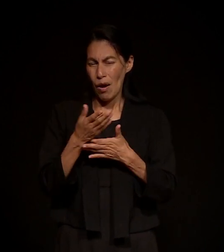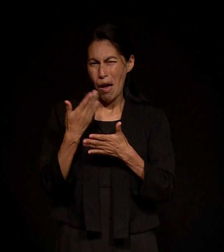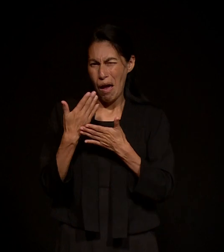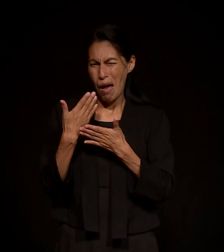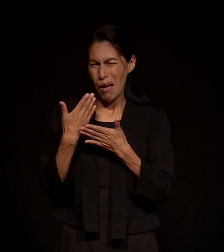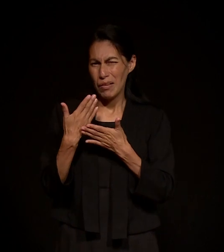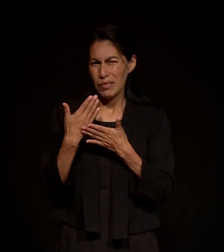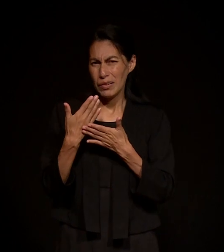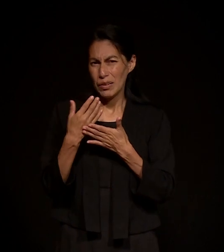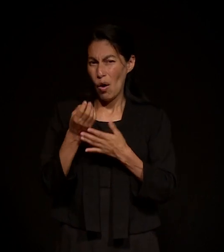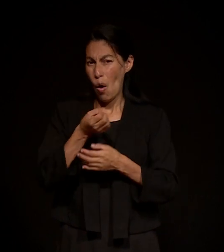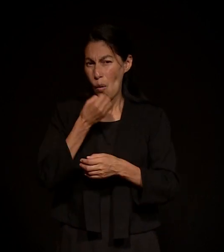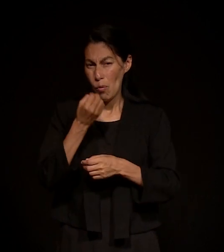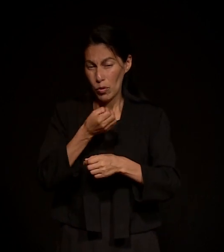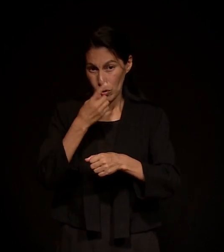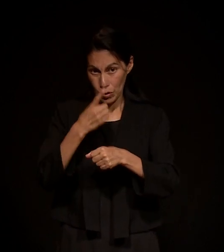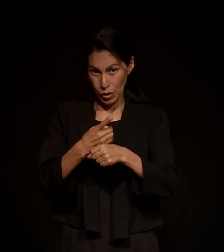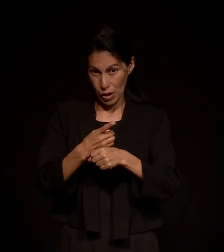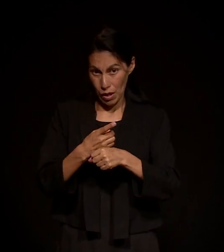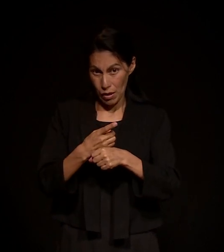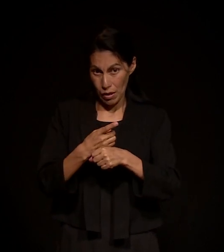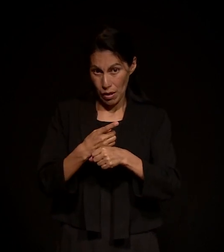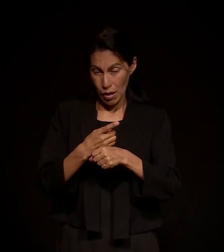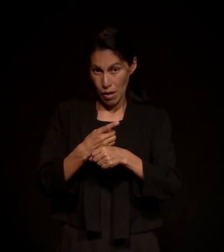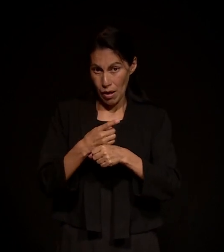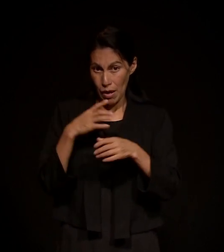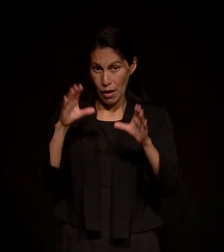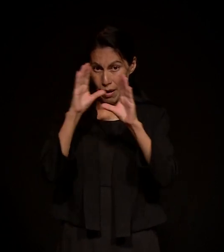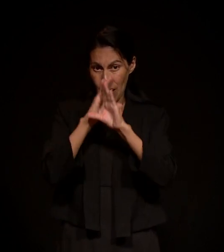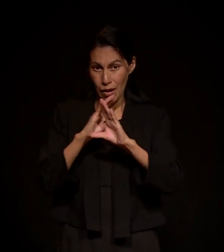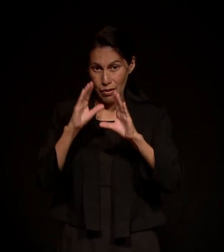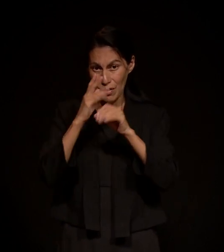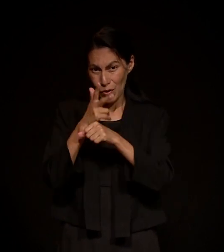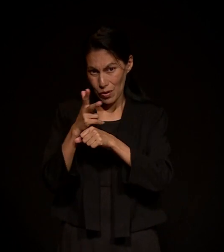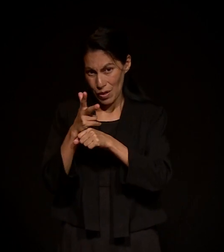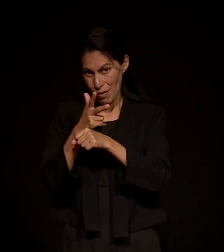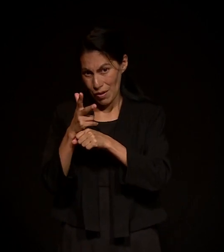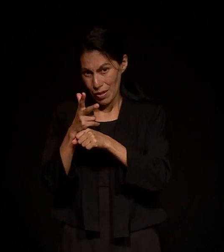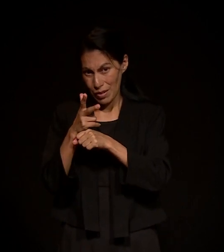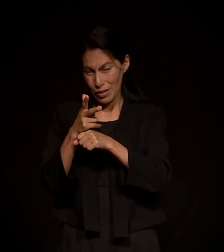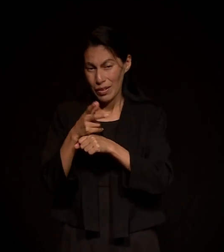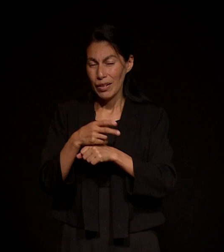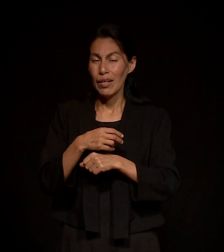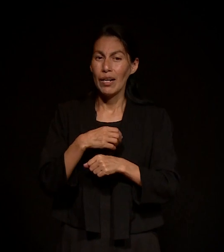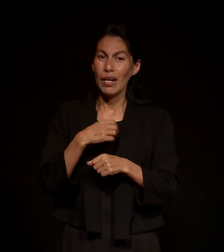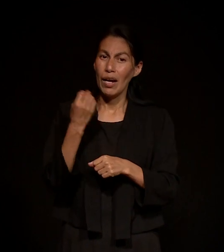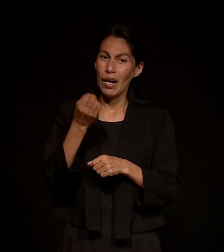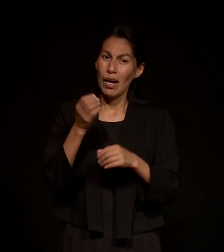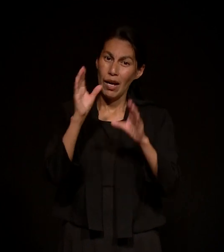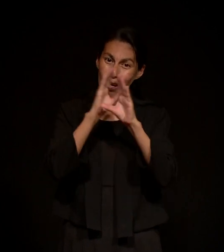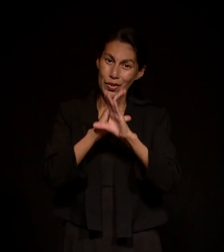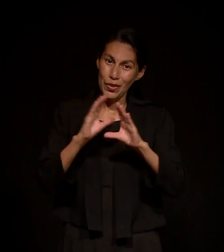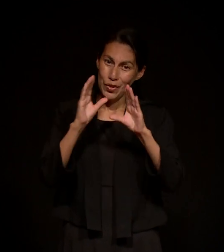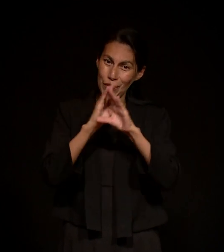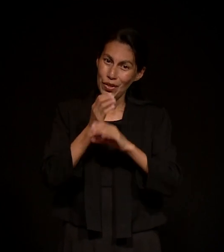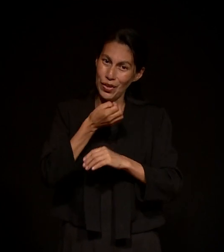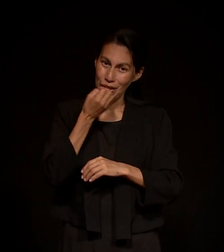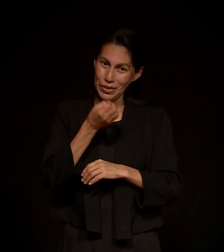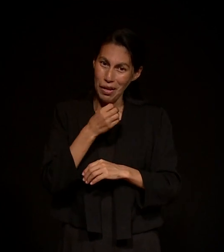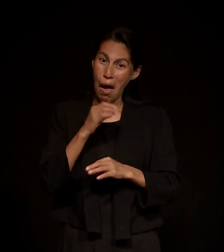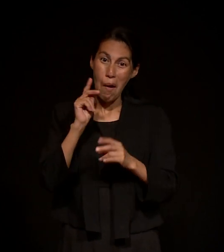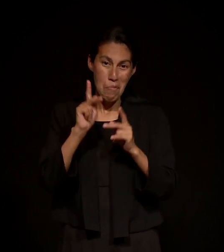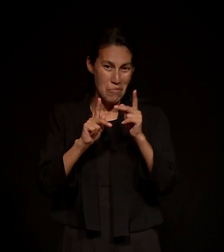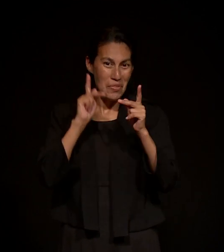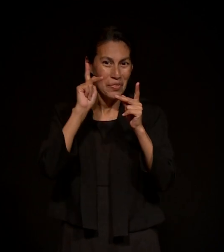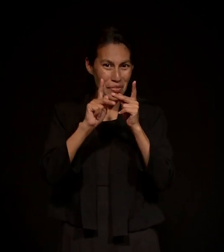poco tuvimos la oportunidad de grabar un canto que dijo acerca de la grabación. Vamos a escuchar el